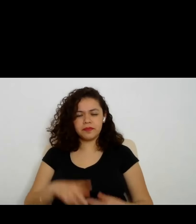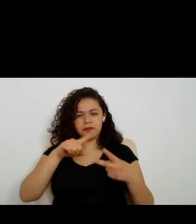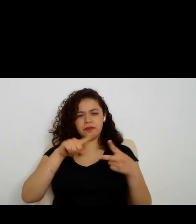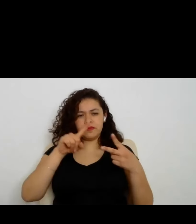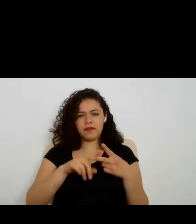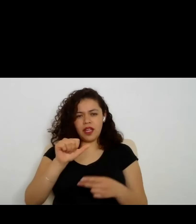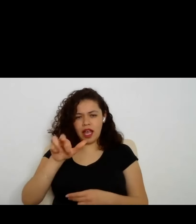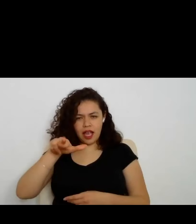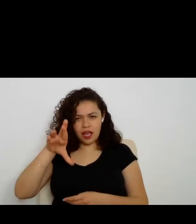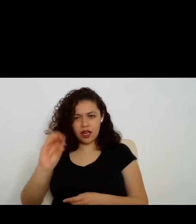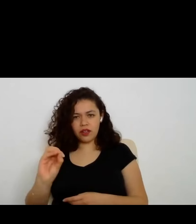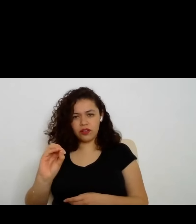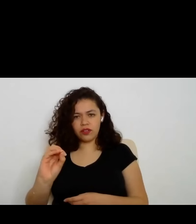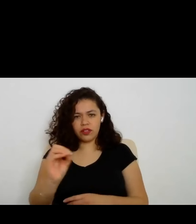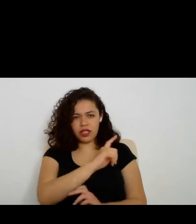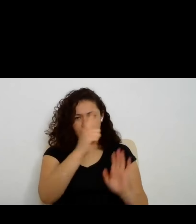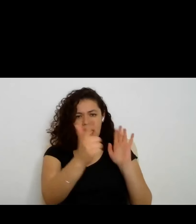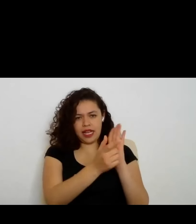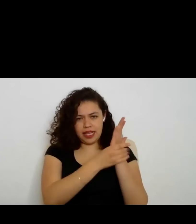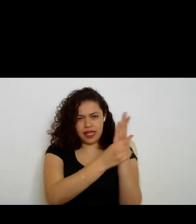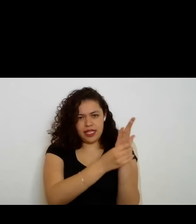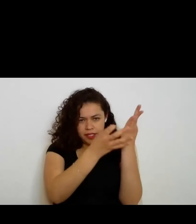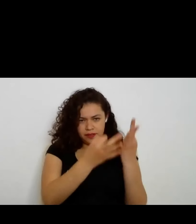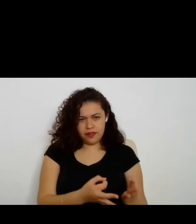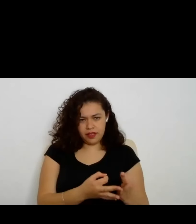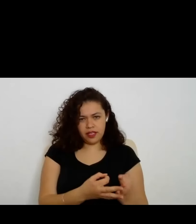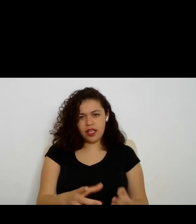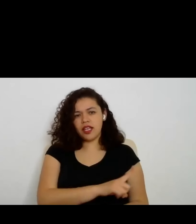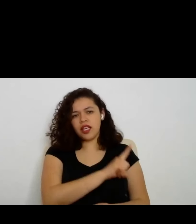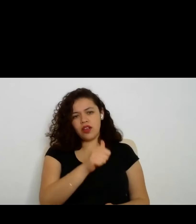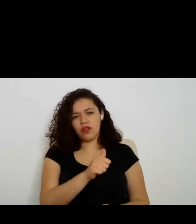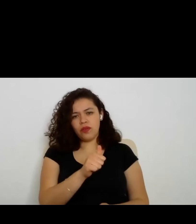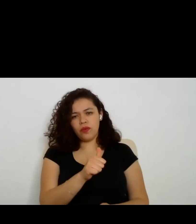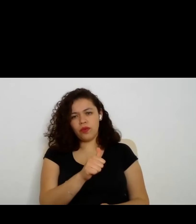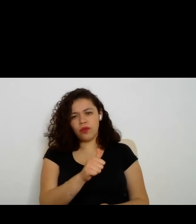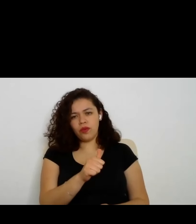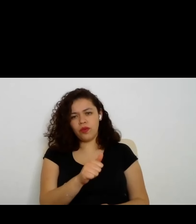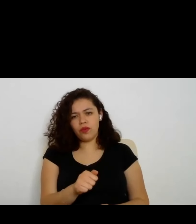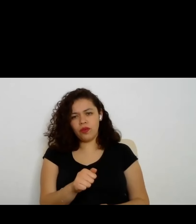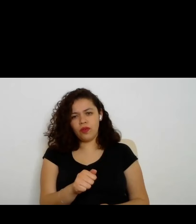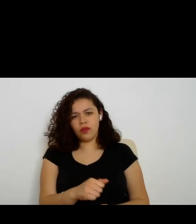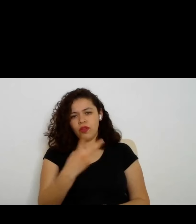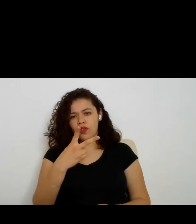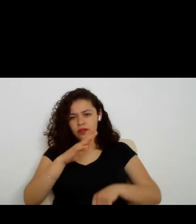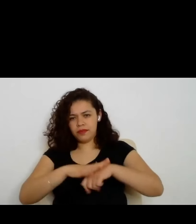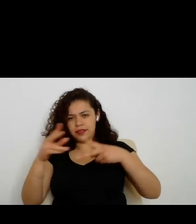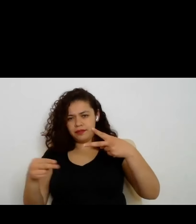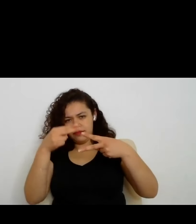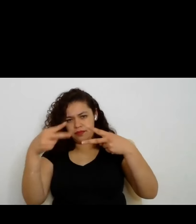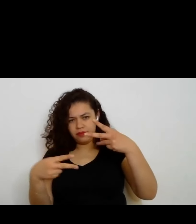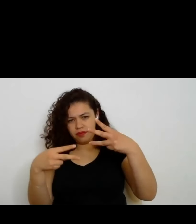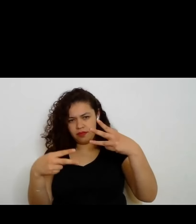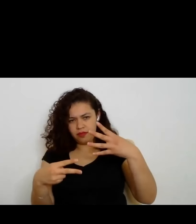derechos que contemplaba la ley original y que después se agregaron 2 más, son